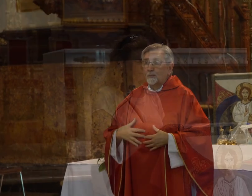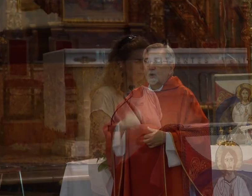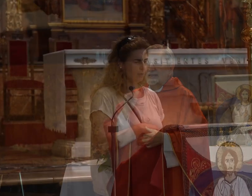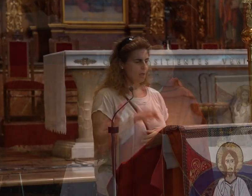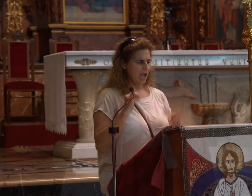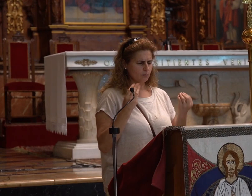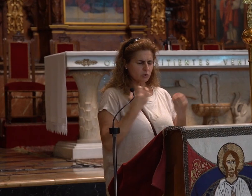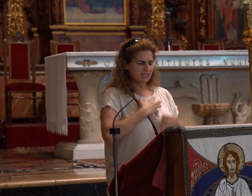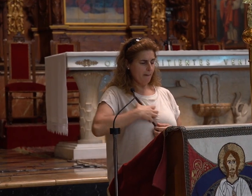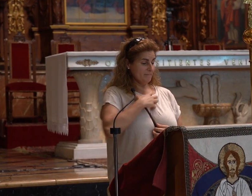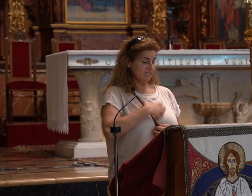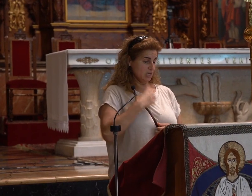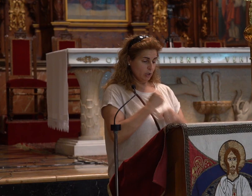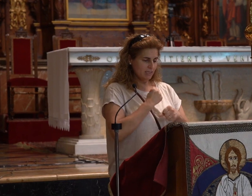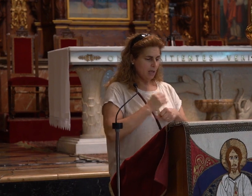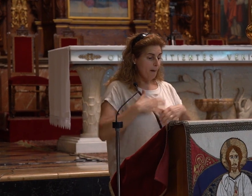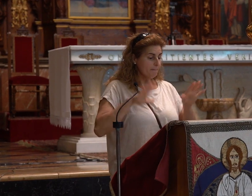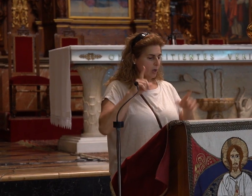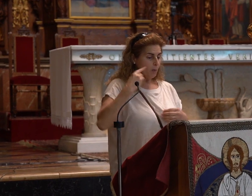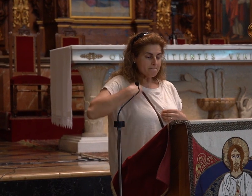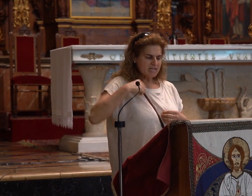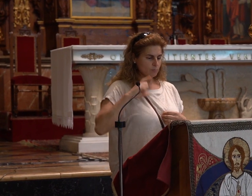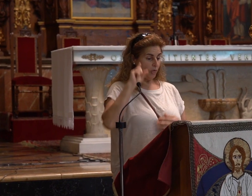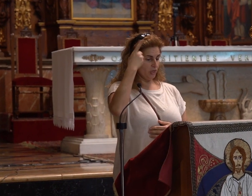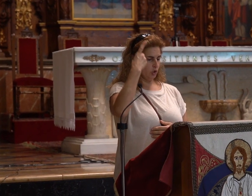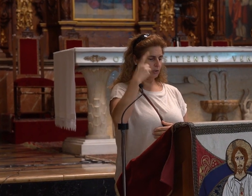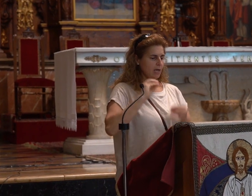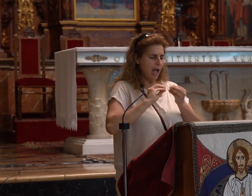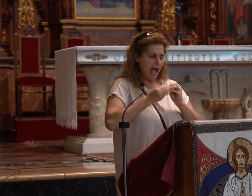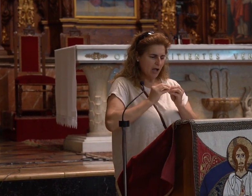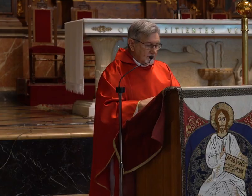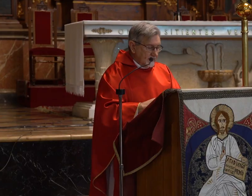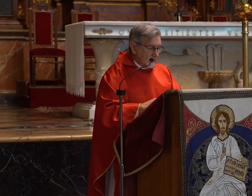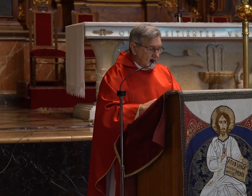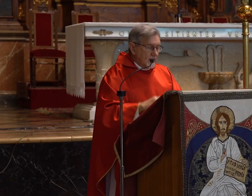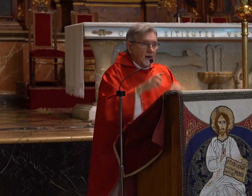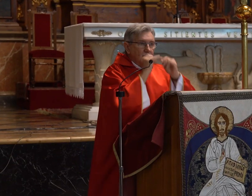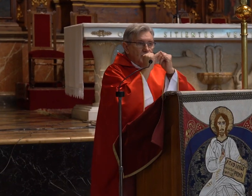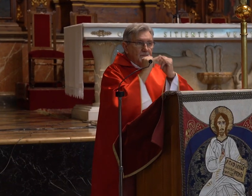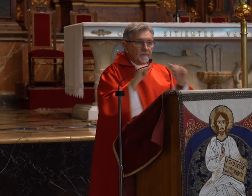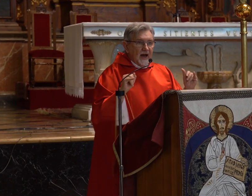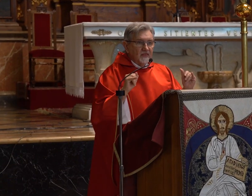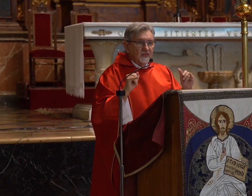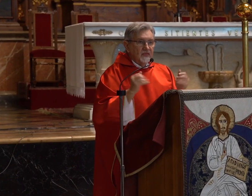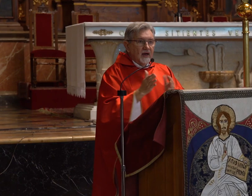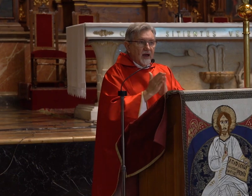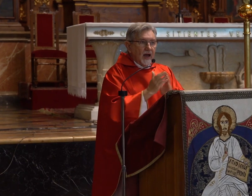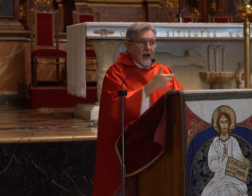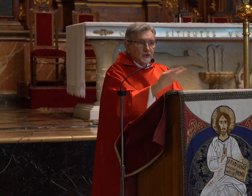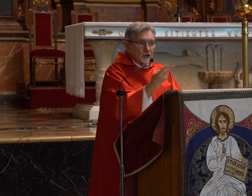durante el estado de alarma el sacerdote que lleva oficiando desde hace 30 años misas para personas sordas en el templo del que es vicario